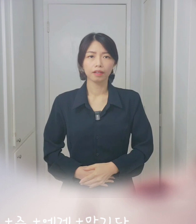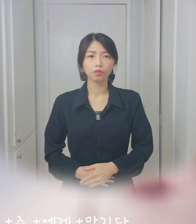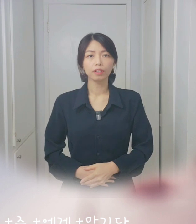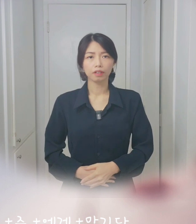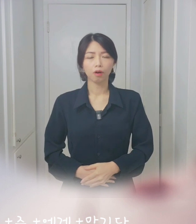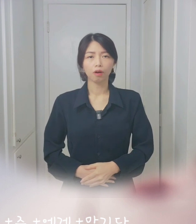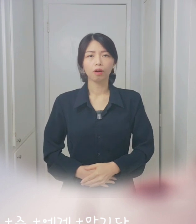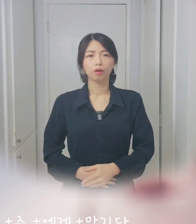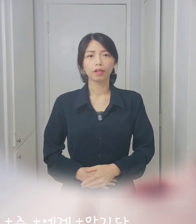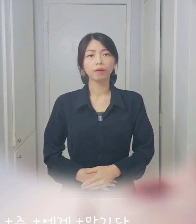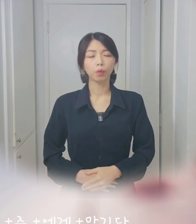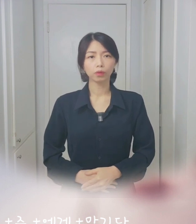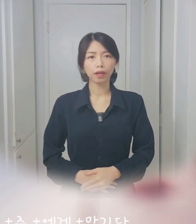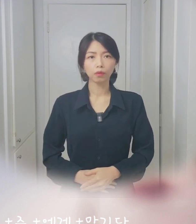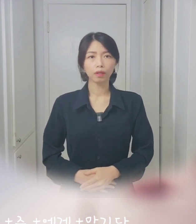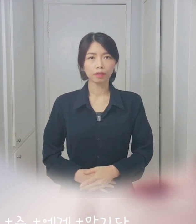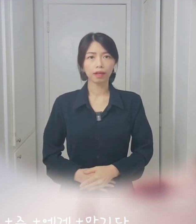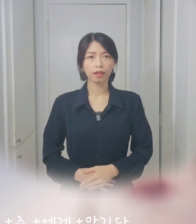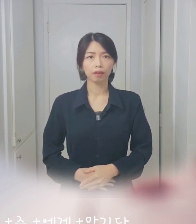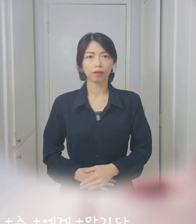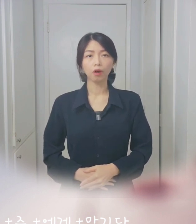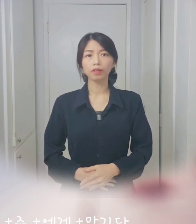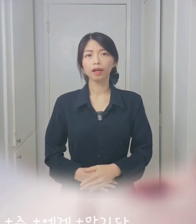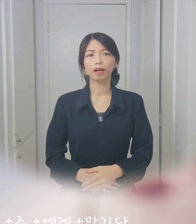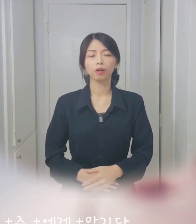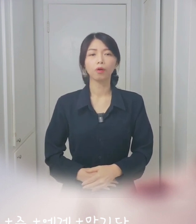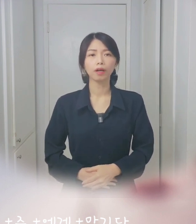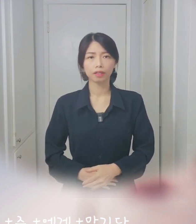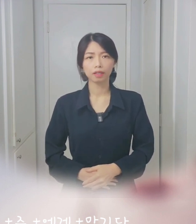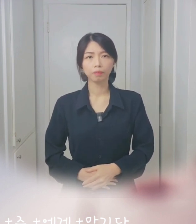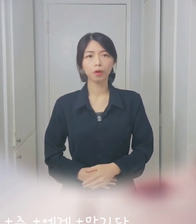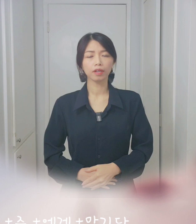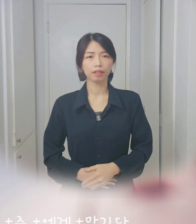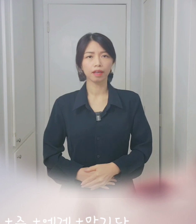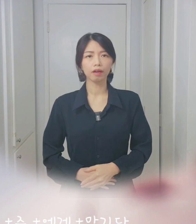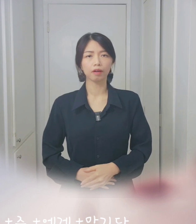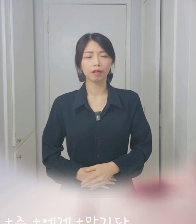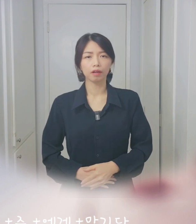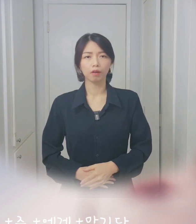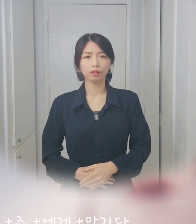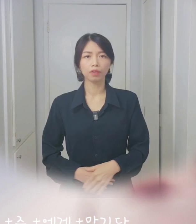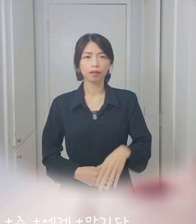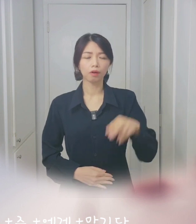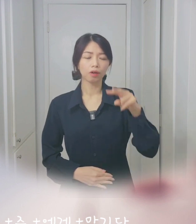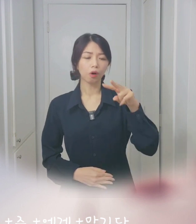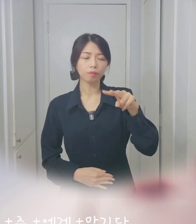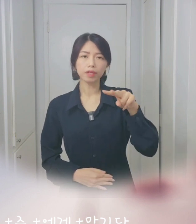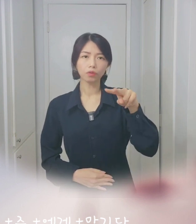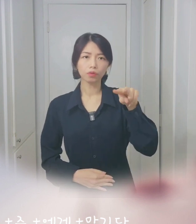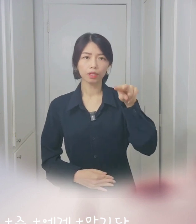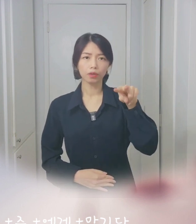눈을 들어 일단 보다라고 한 뜻의 형태가 여러 가지 표현이 있는데요. 그 중에서